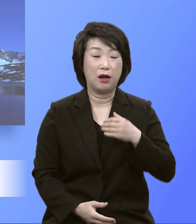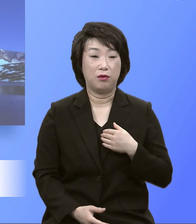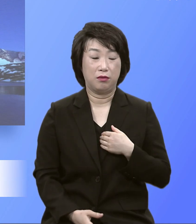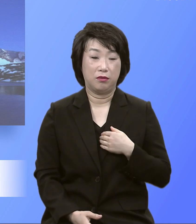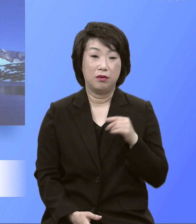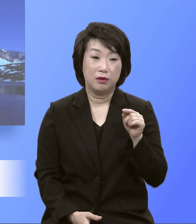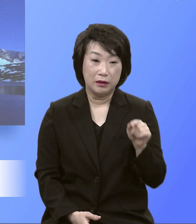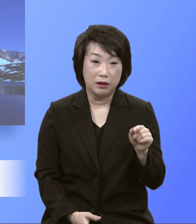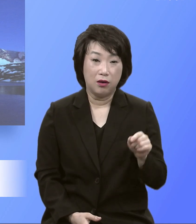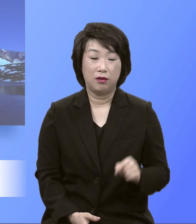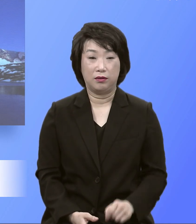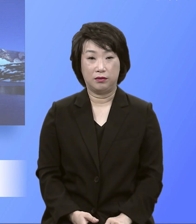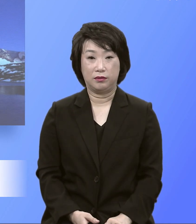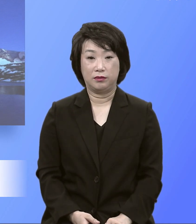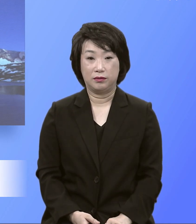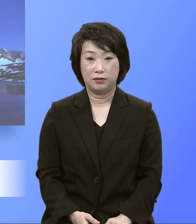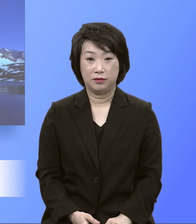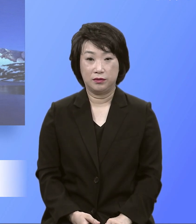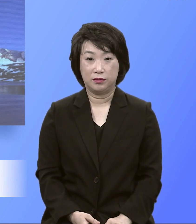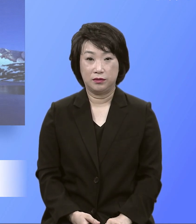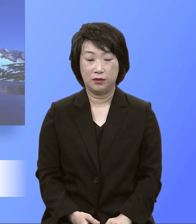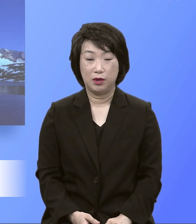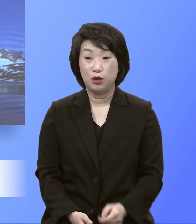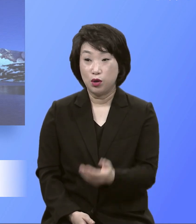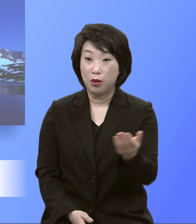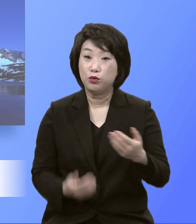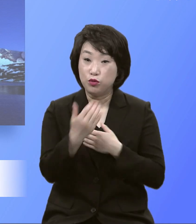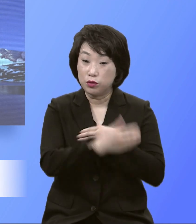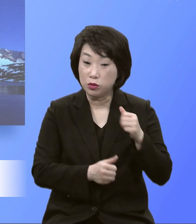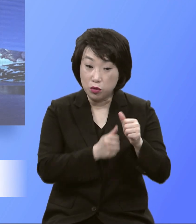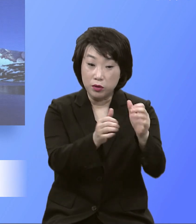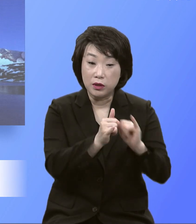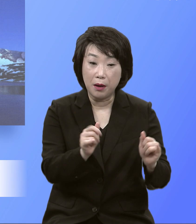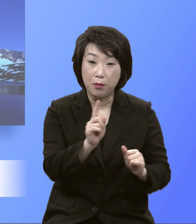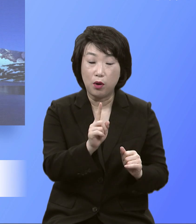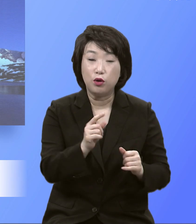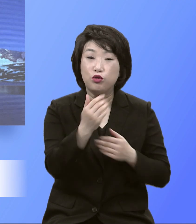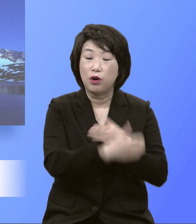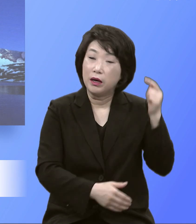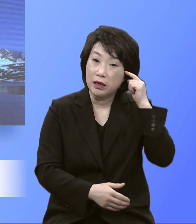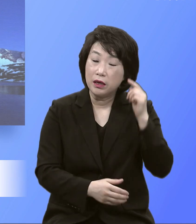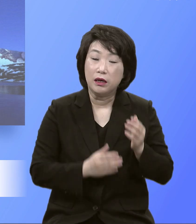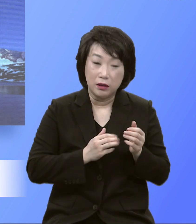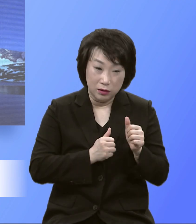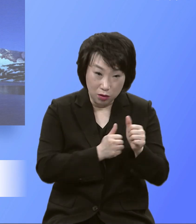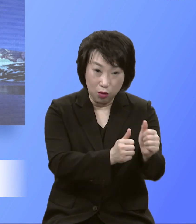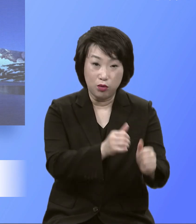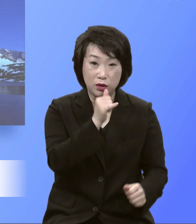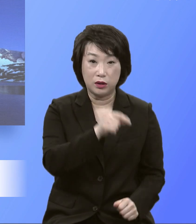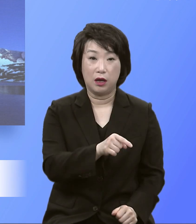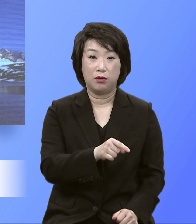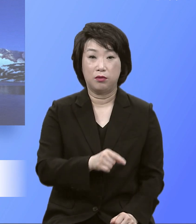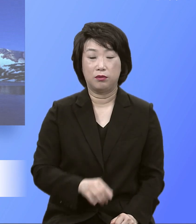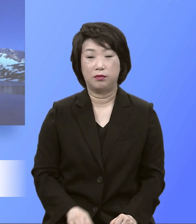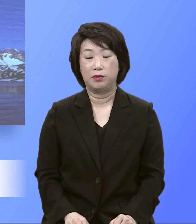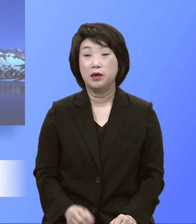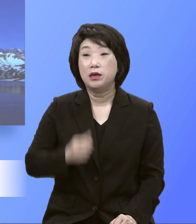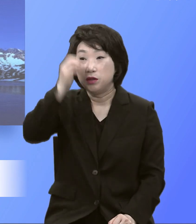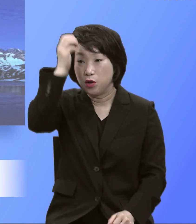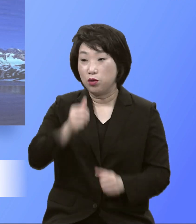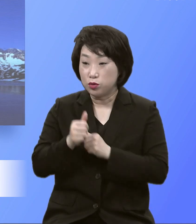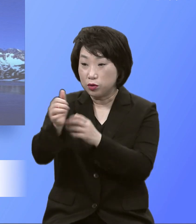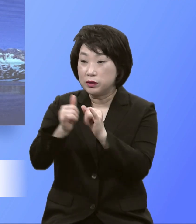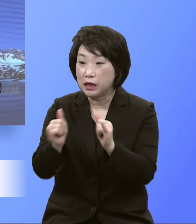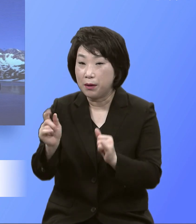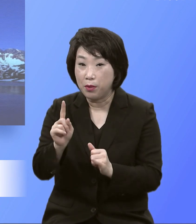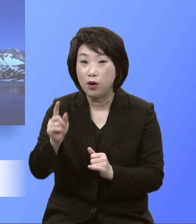육신의 일을 생각한다. 이 육신을 쫓는 자는 육신의 일을 쫓는다는 거예요. 영을 쫓는